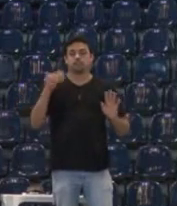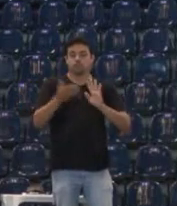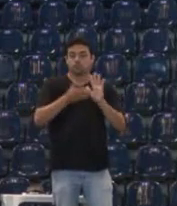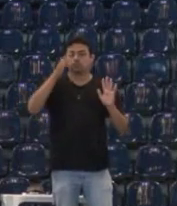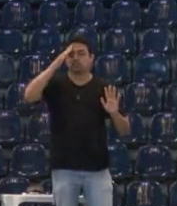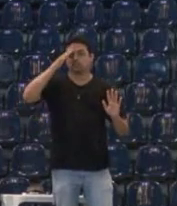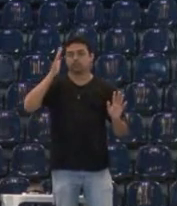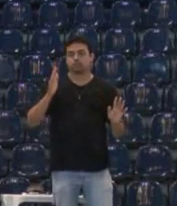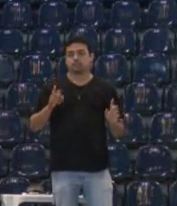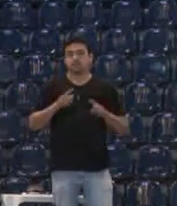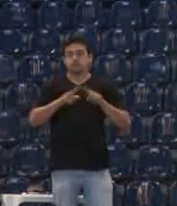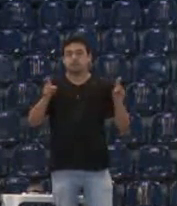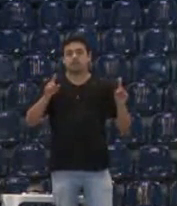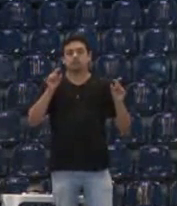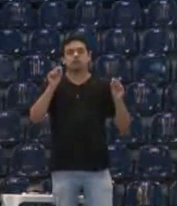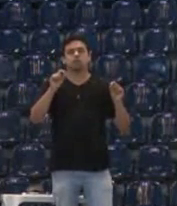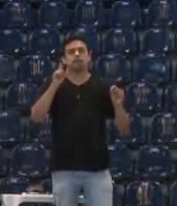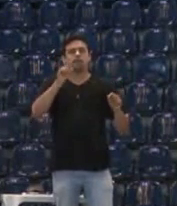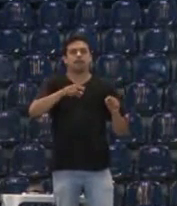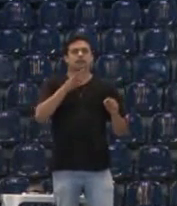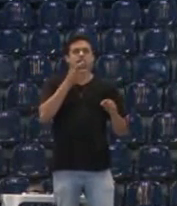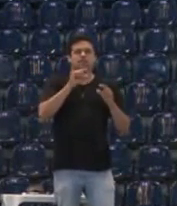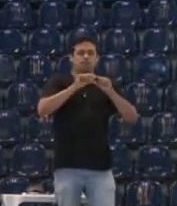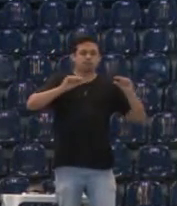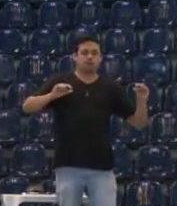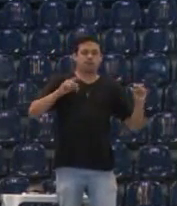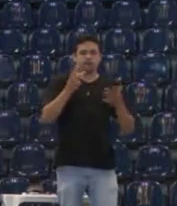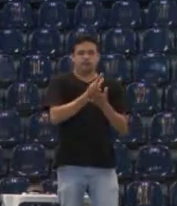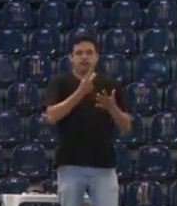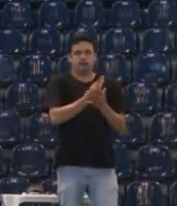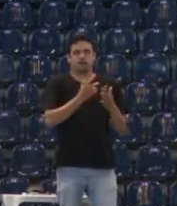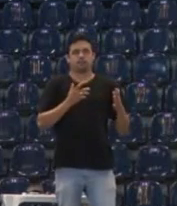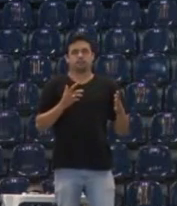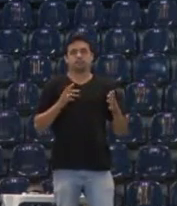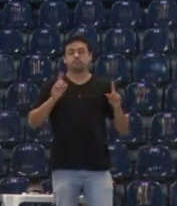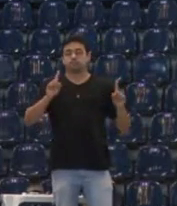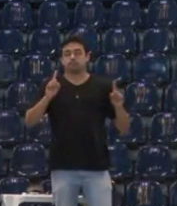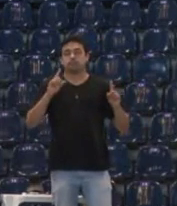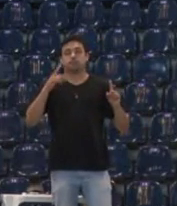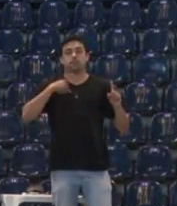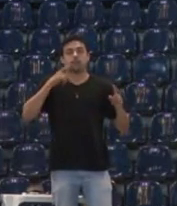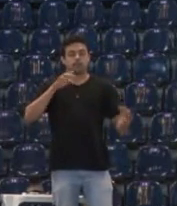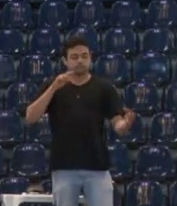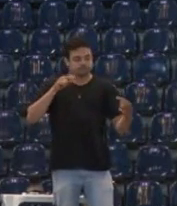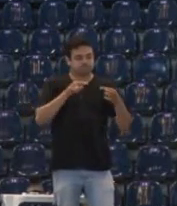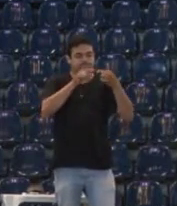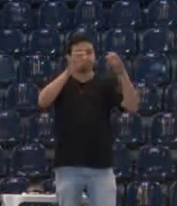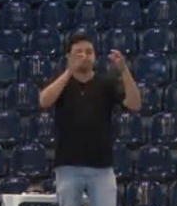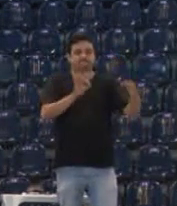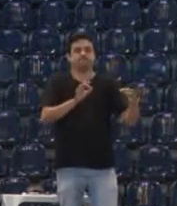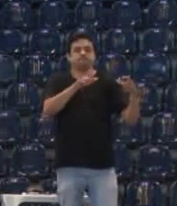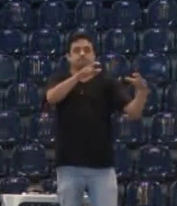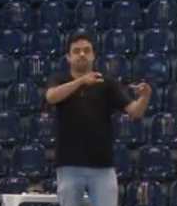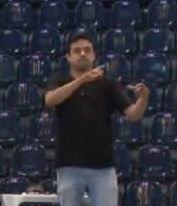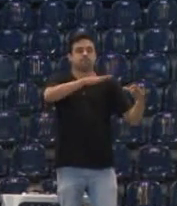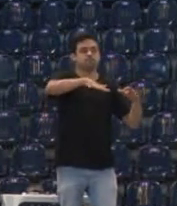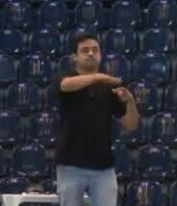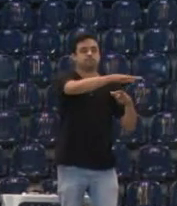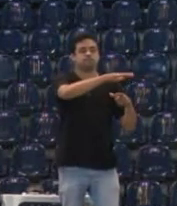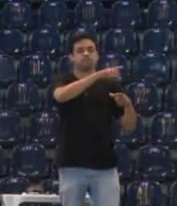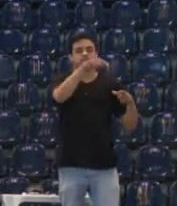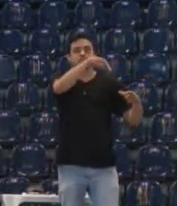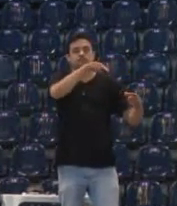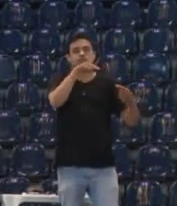mas foi só isso aí não é uma forma errada de expressão é uma forma perfeitamente adaptada a essa